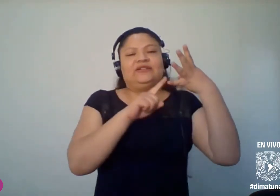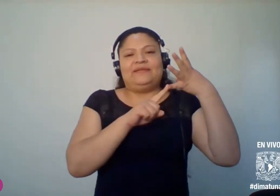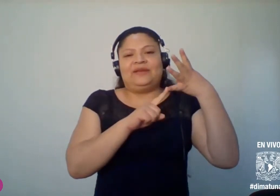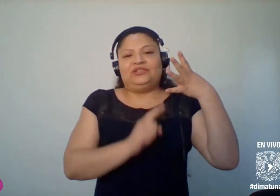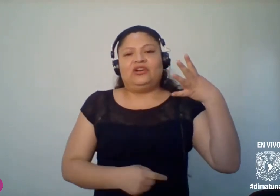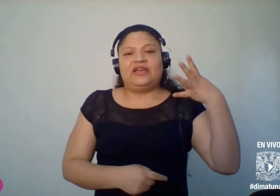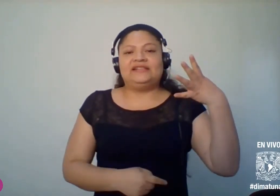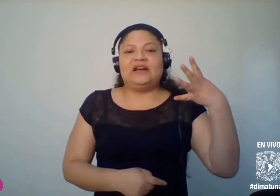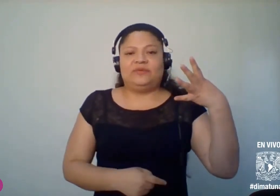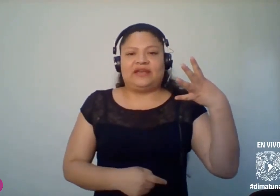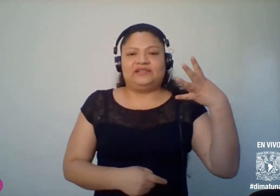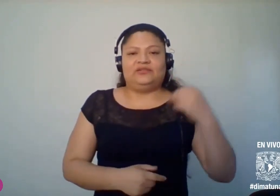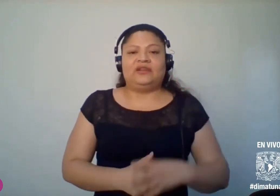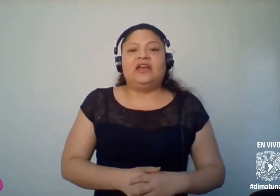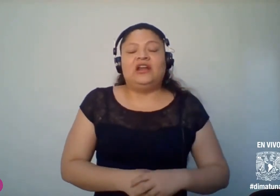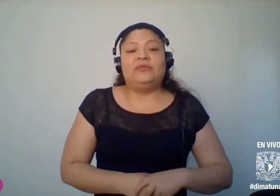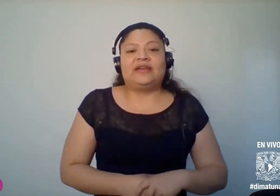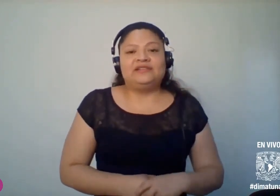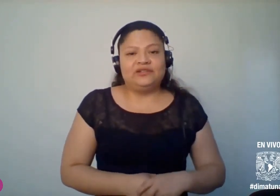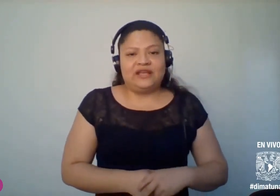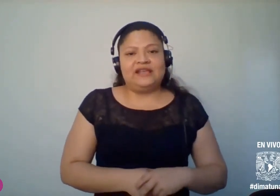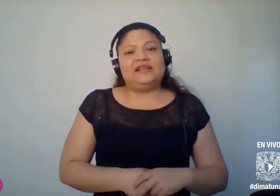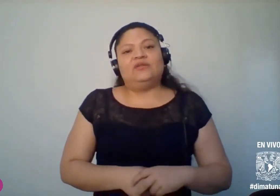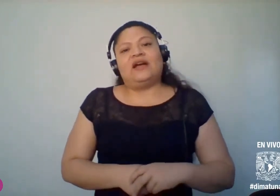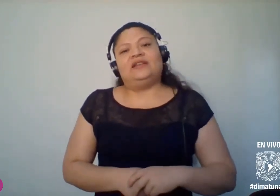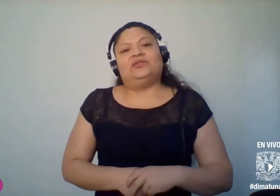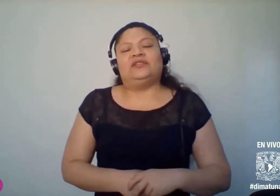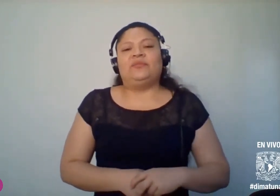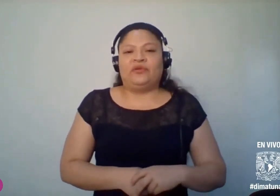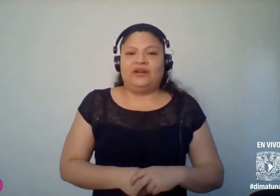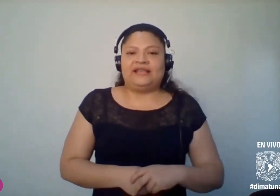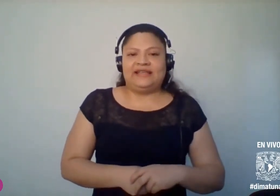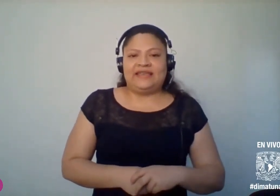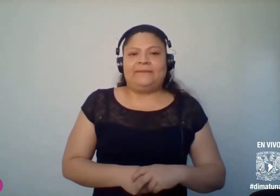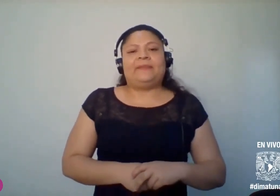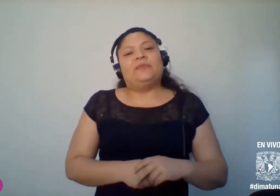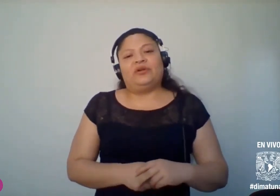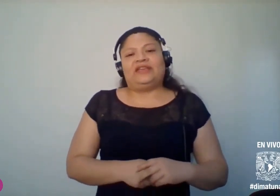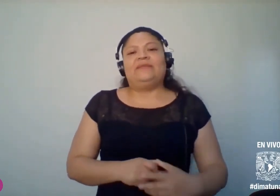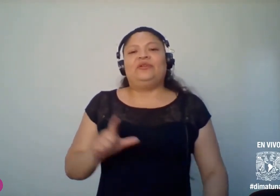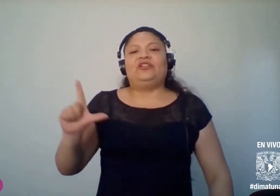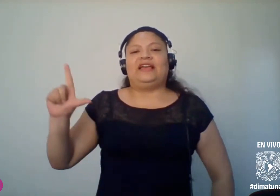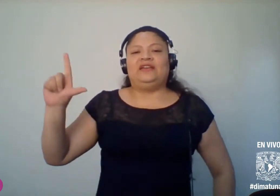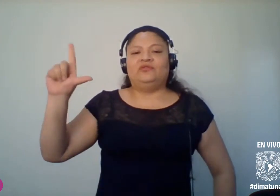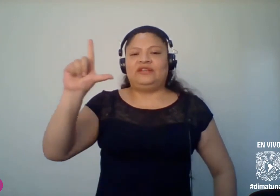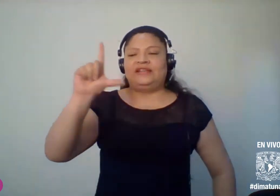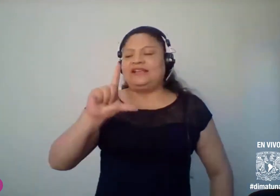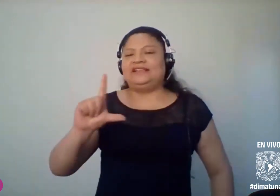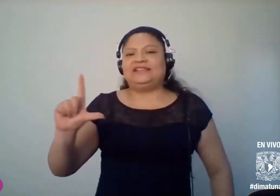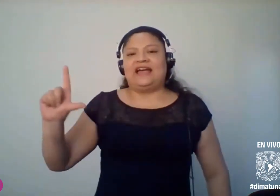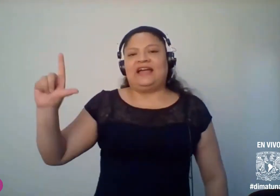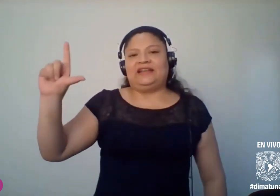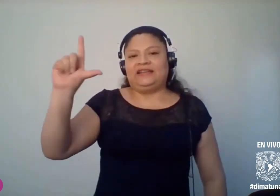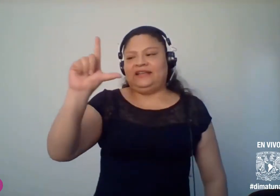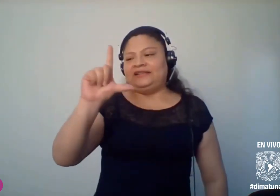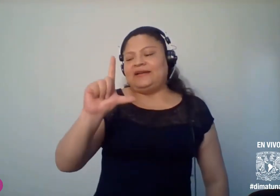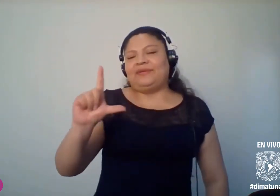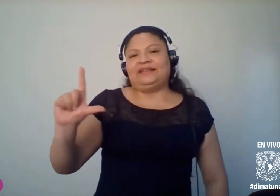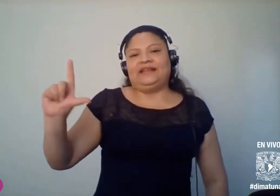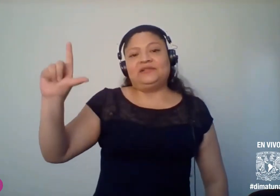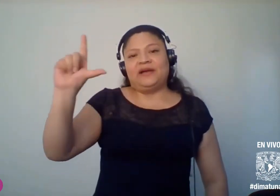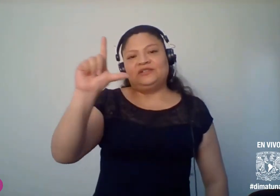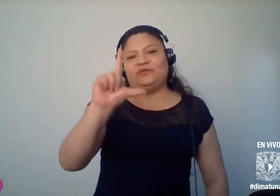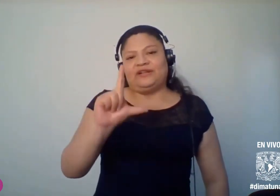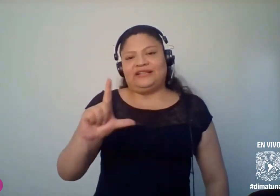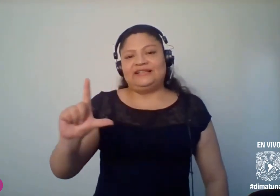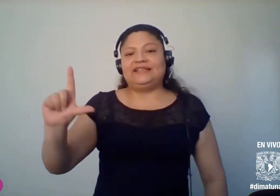El cuarto elemento es la ubicación. La ubicación es el lugar en donde pongo la seña. Por ejemplo, en lunes está en esta